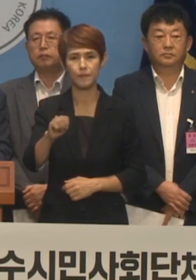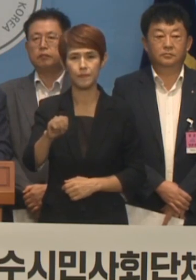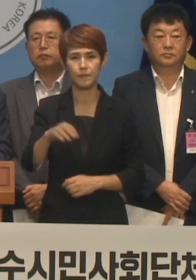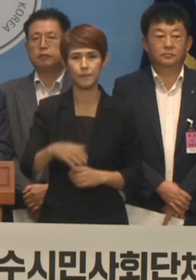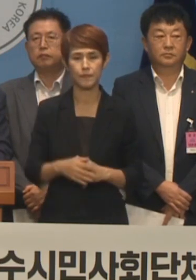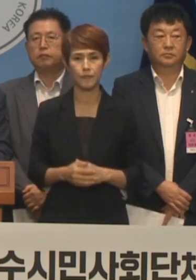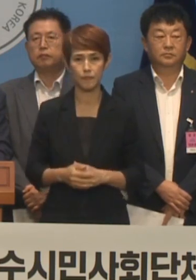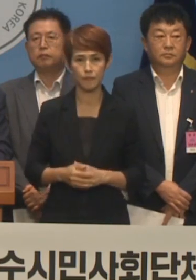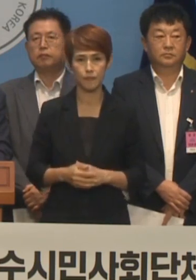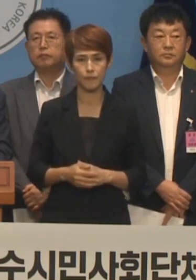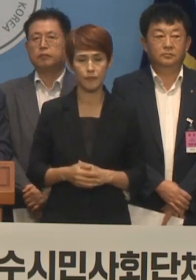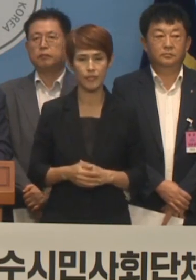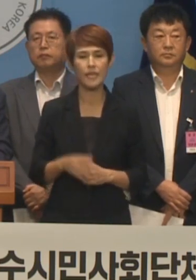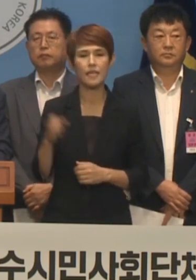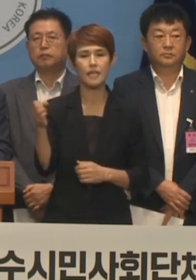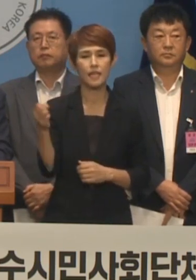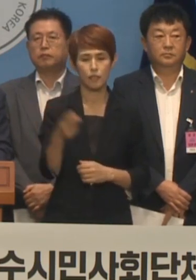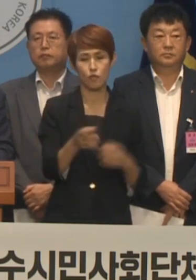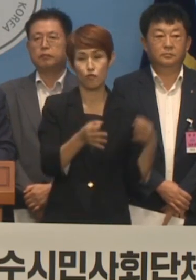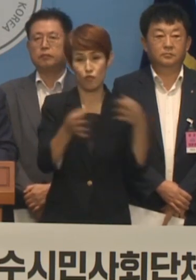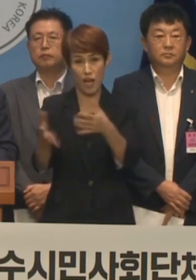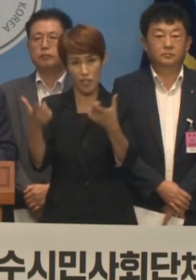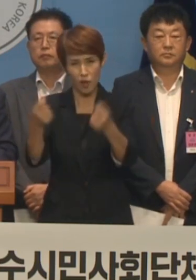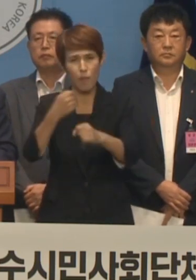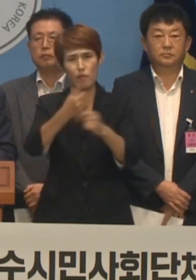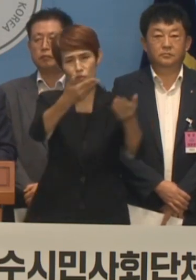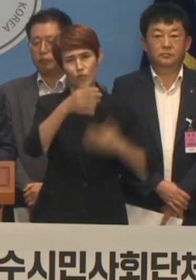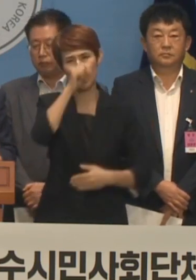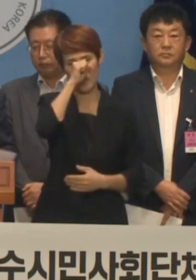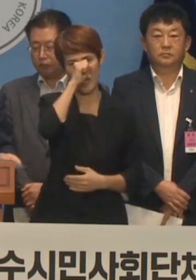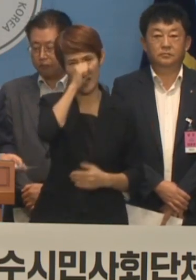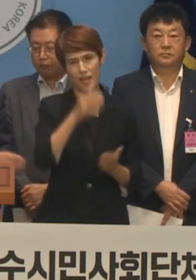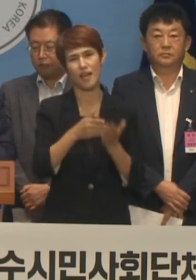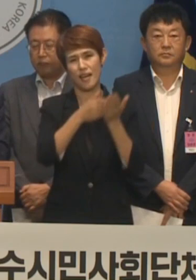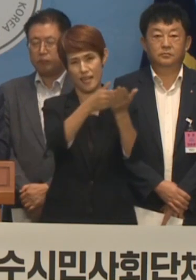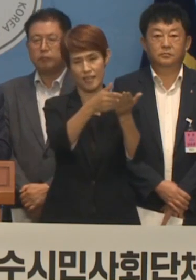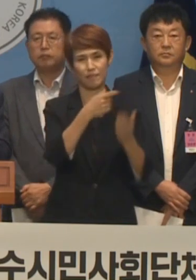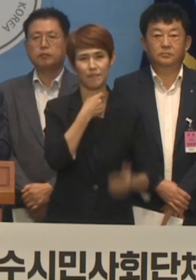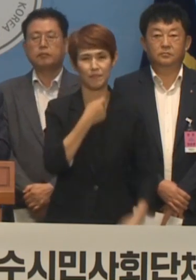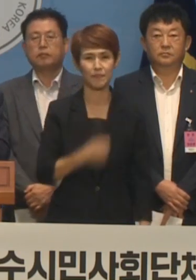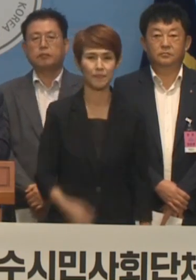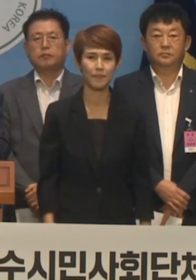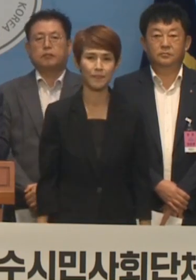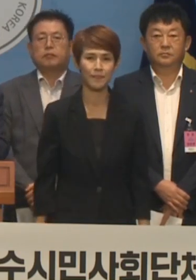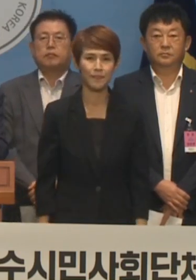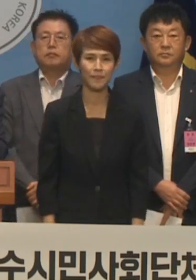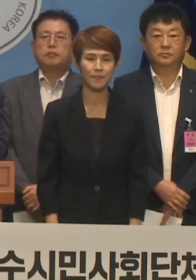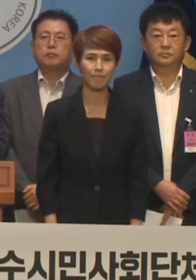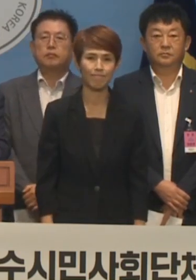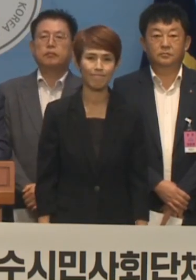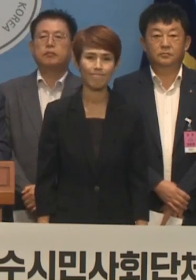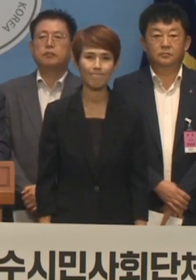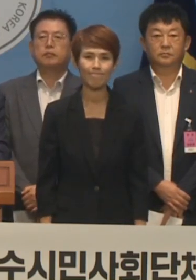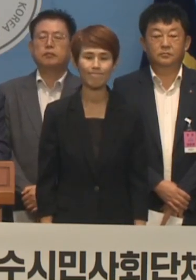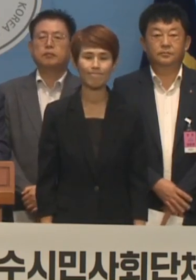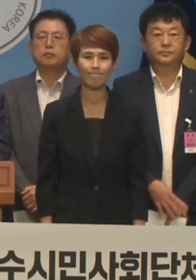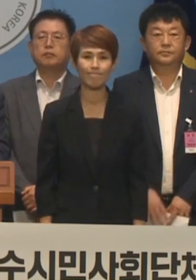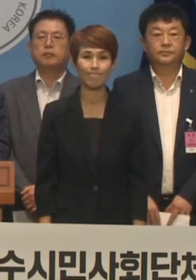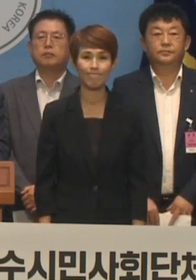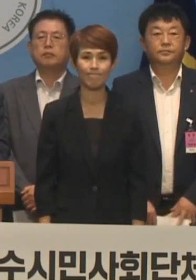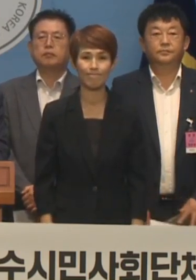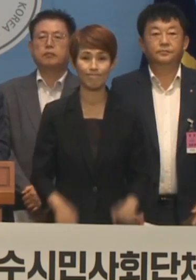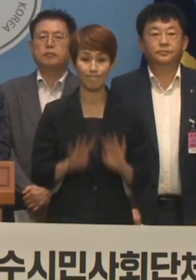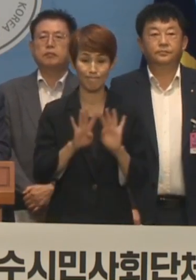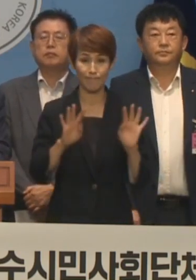투자해 주시는 것이 필요하다는 의견을 말씀드리러 지역에서 대표들이 왔습니다. 참가하신 분들을 소개해 올리겠습니다.